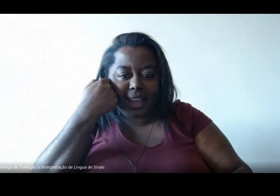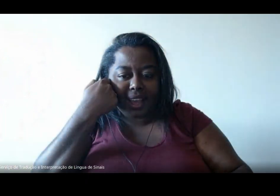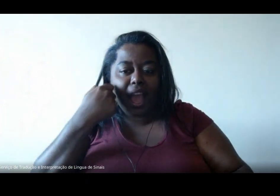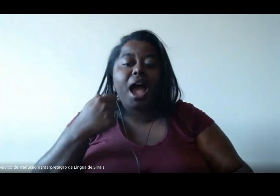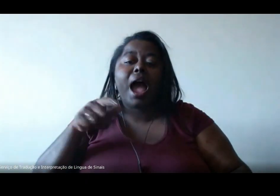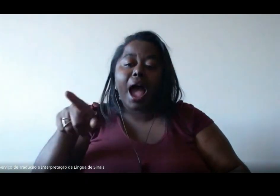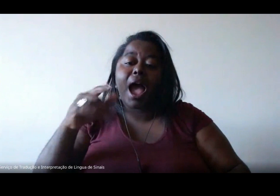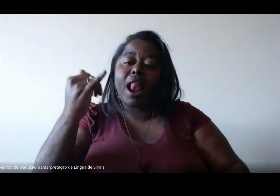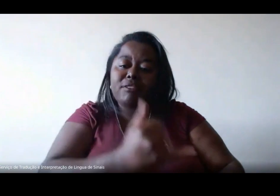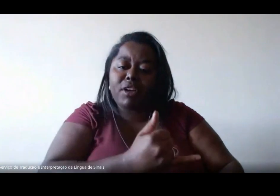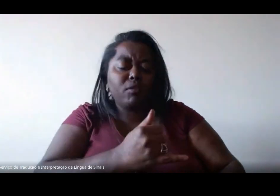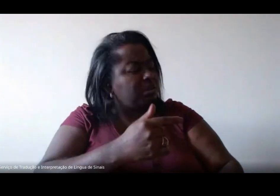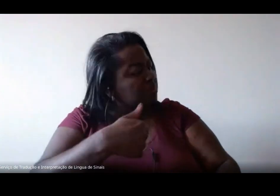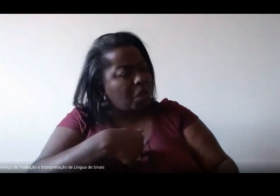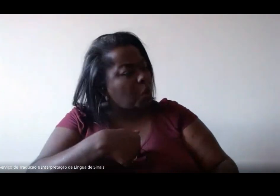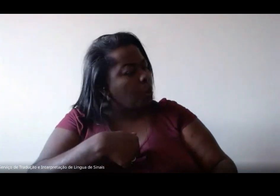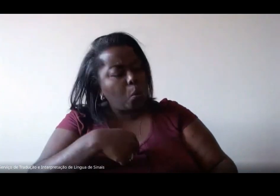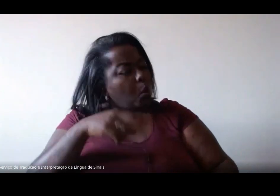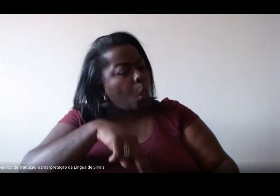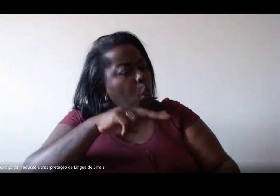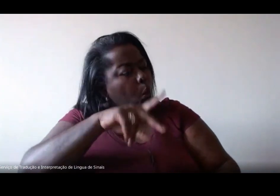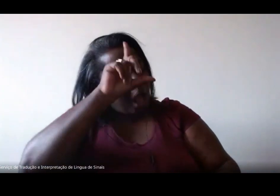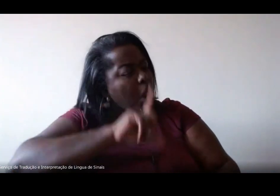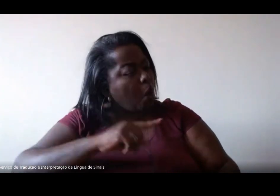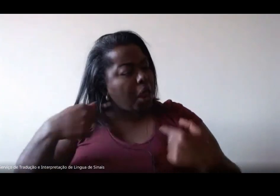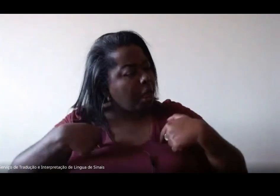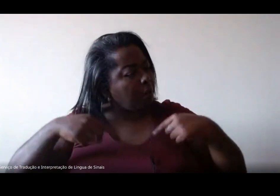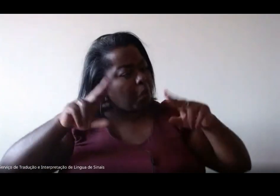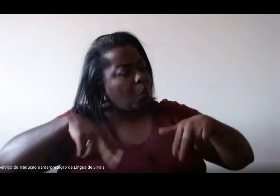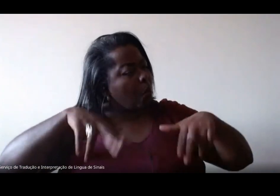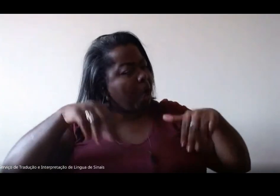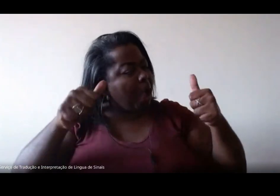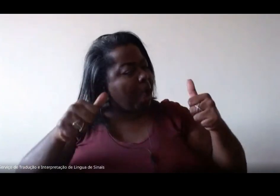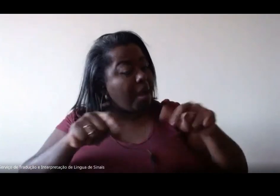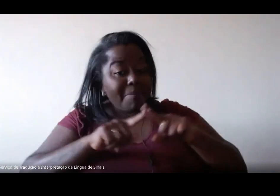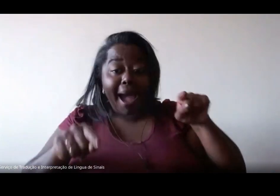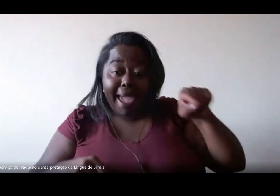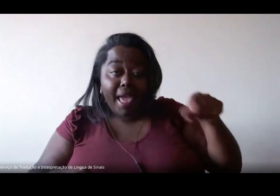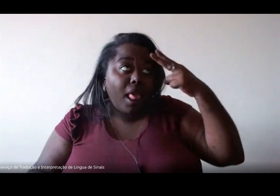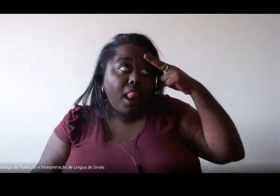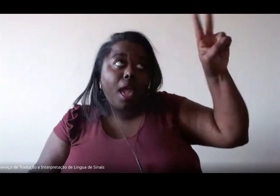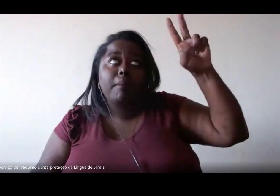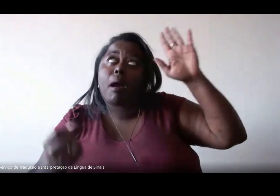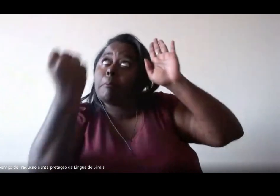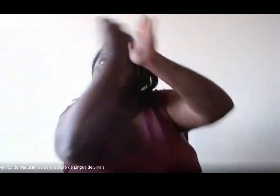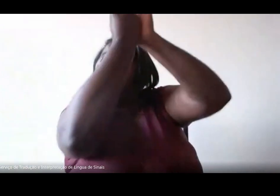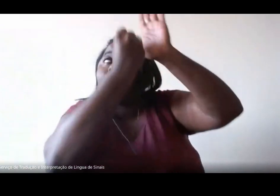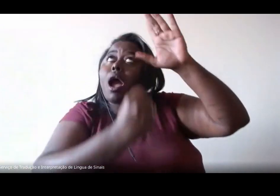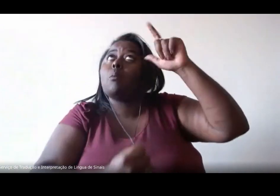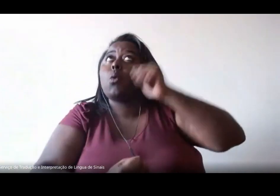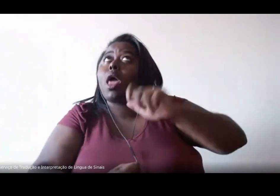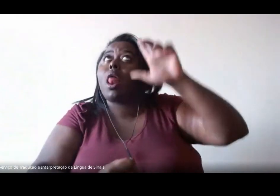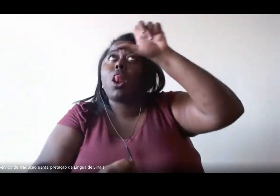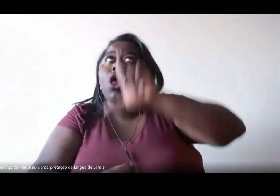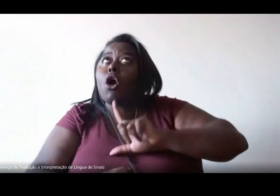ela disse a Cyrulnik que nunca na vida ela tinha sido loura. Interessante, né? E ele